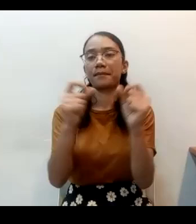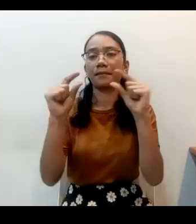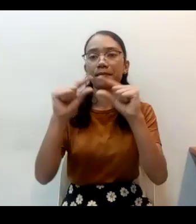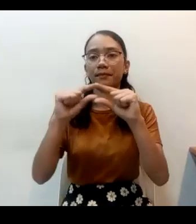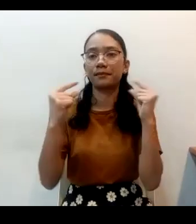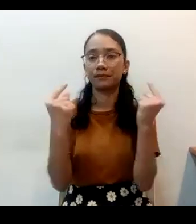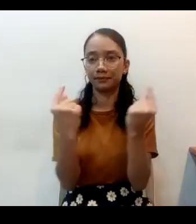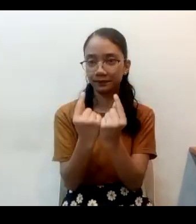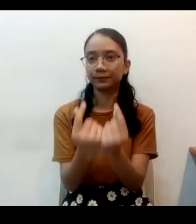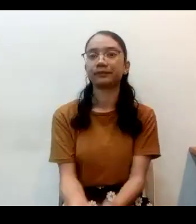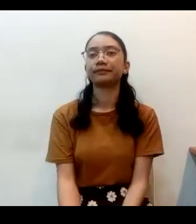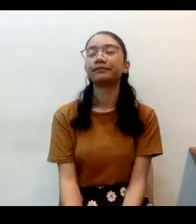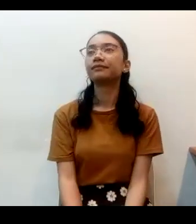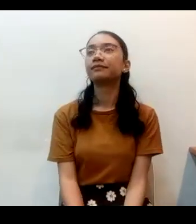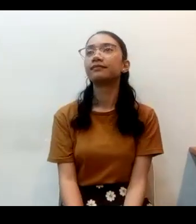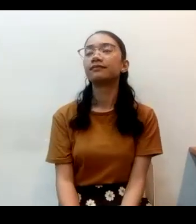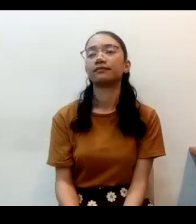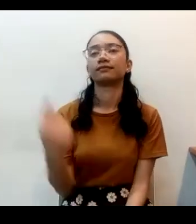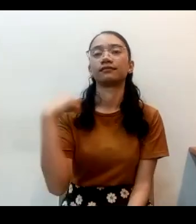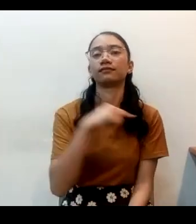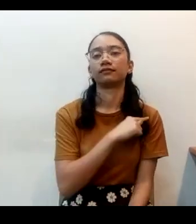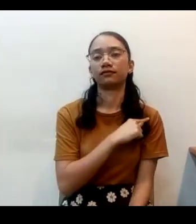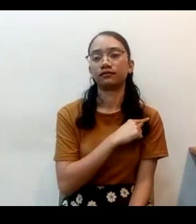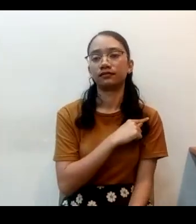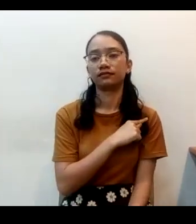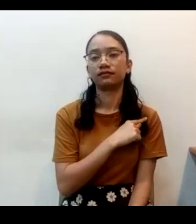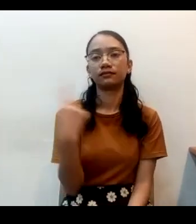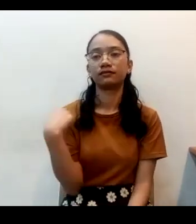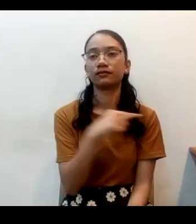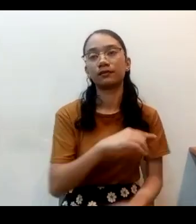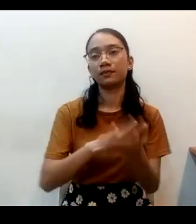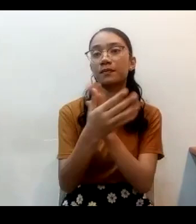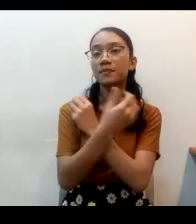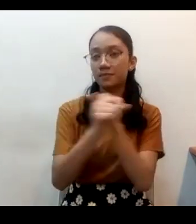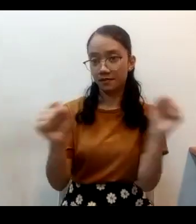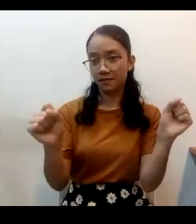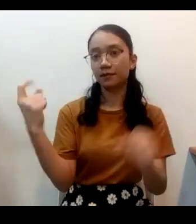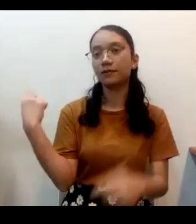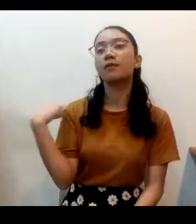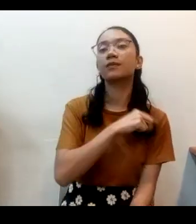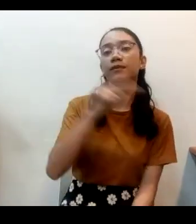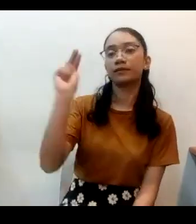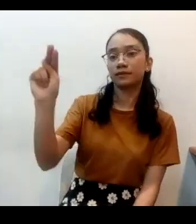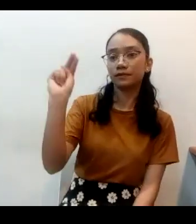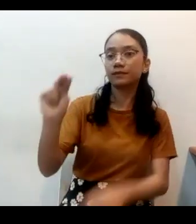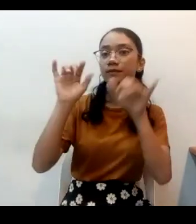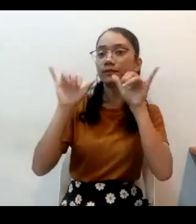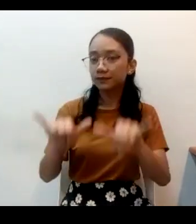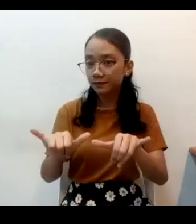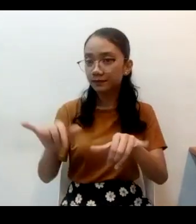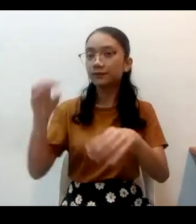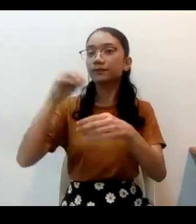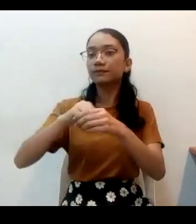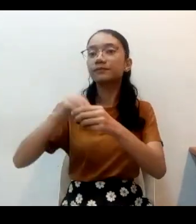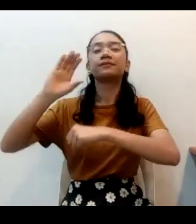lagi po sila nagtitipon-tipon. So when we get salvation, we have to stay in the church. At kaya nga po, pagkatapos ng kaligtasan,